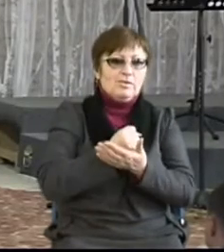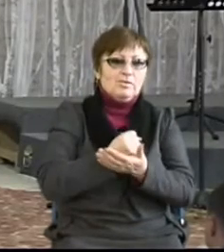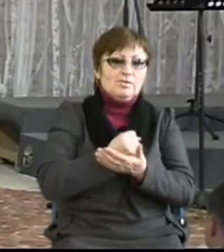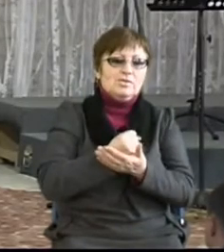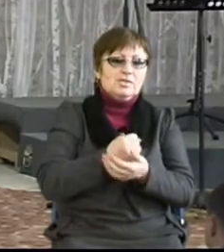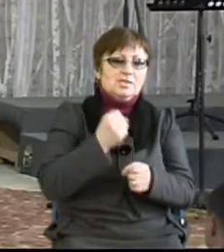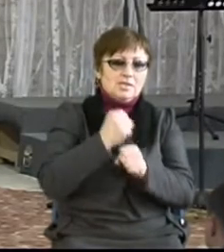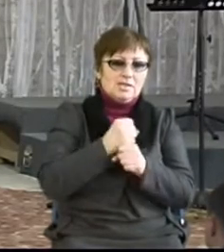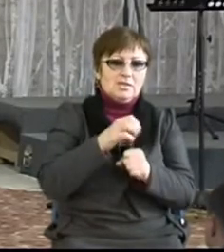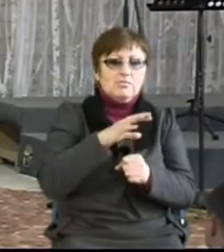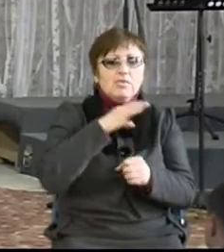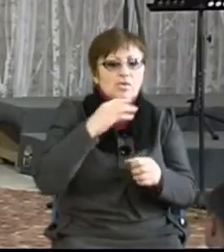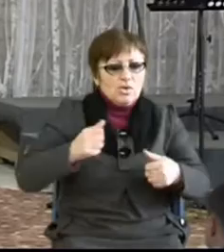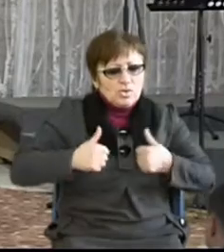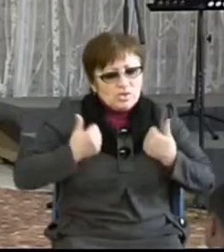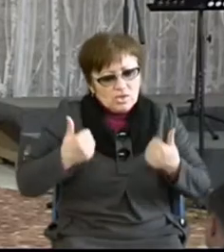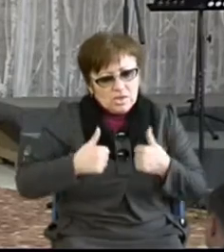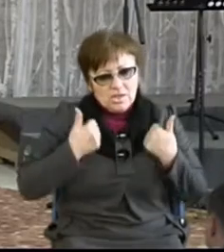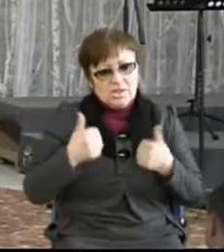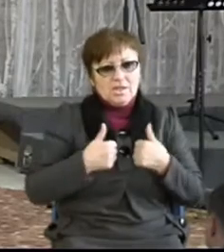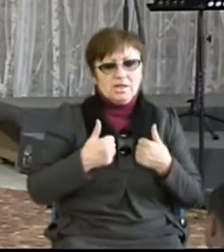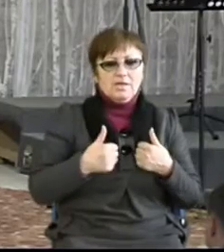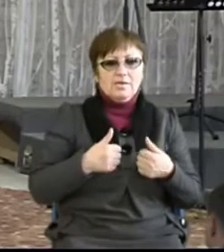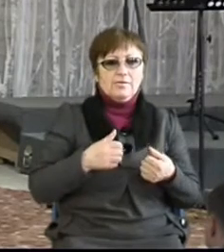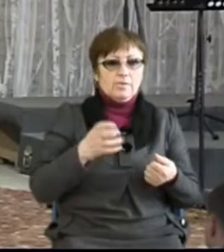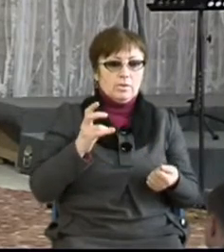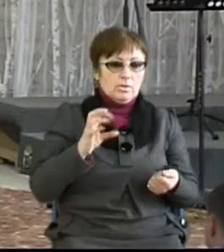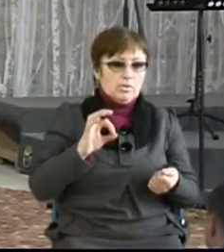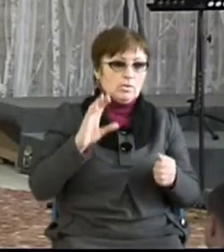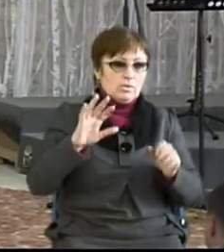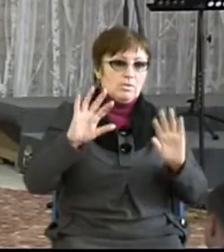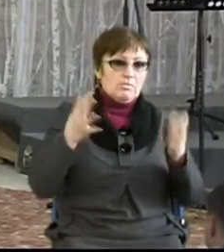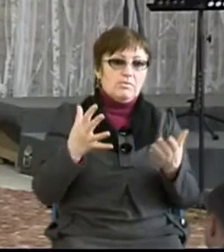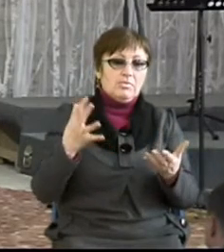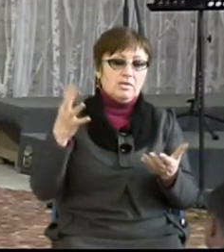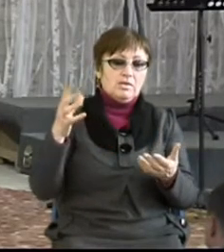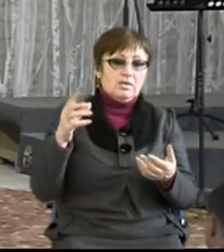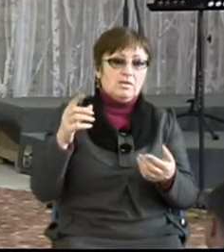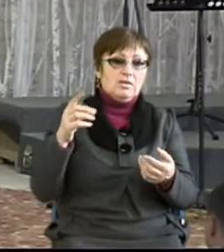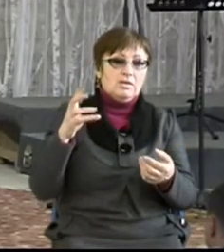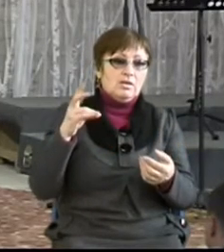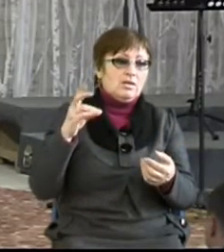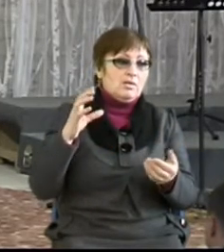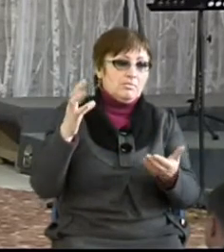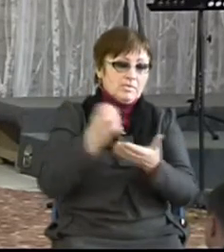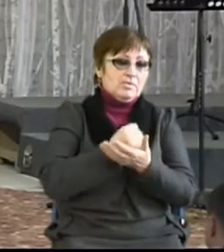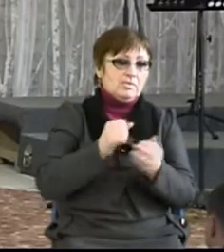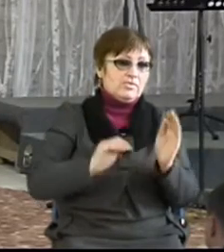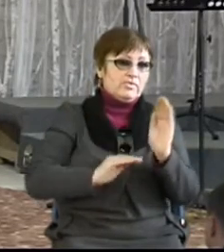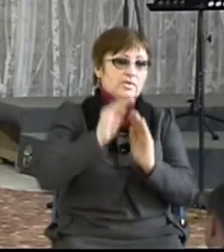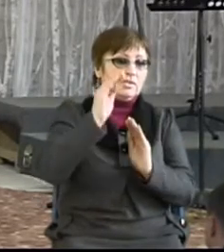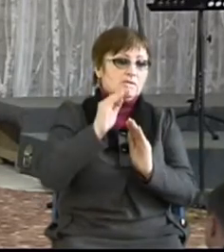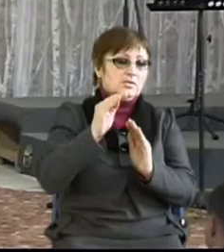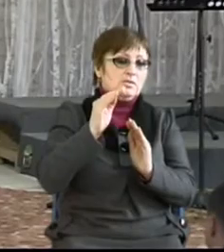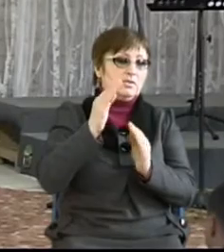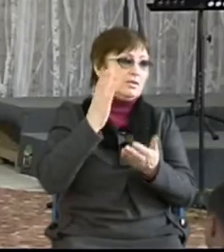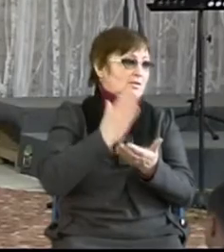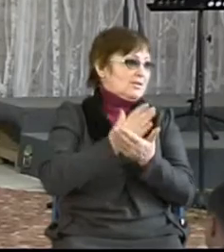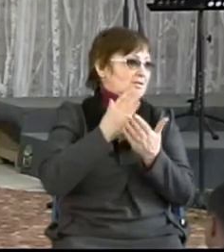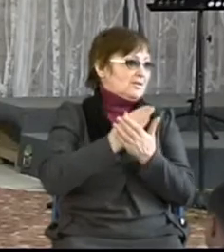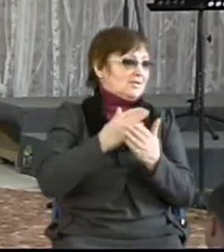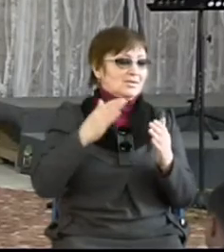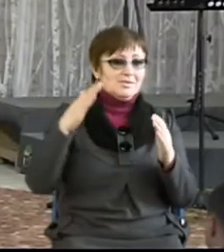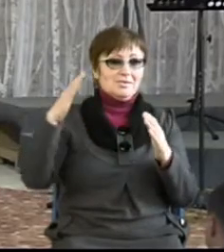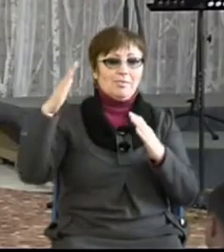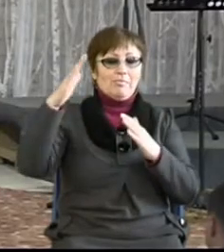он сделает очень много усилий. Но в какой-то определенный момент, достигнувший этой вершины, это и есть потолок. Выше уже никуда,